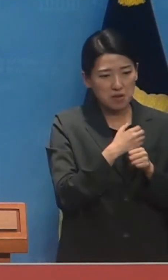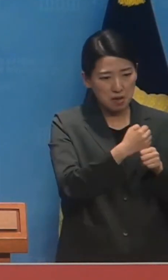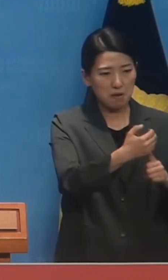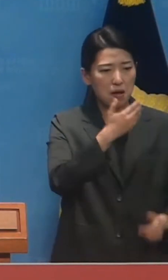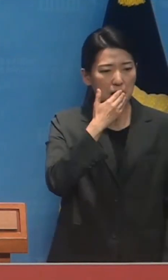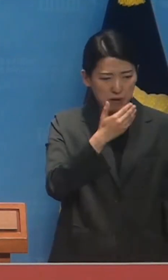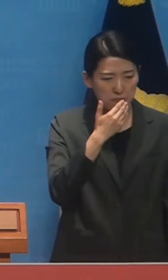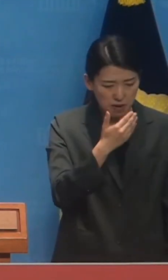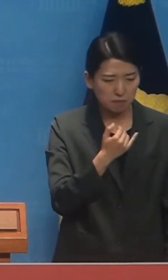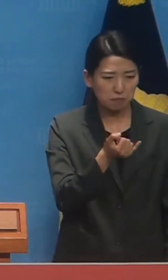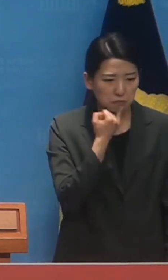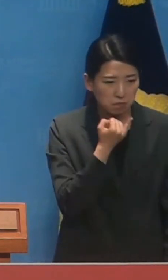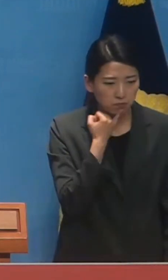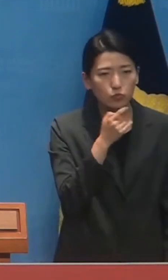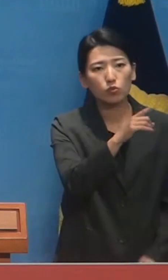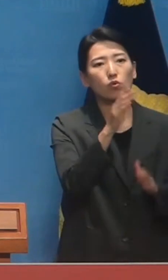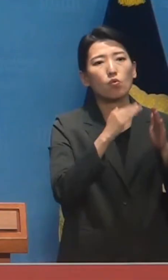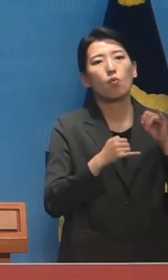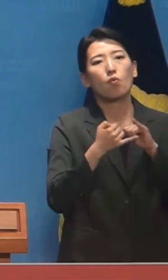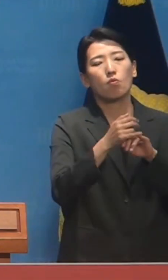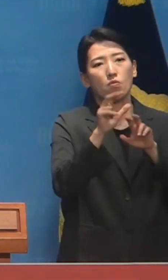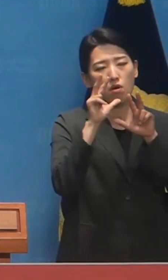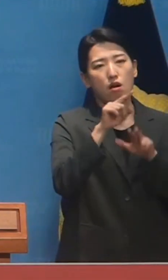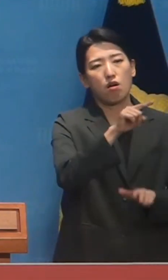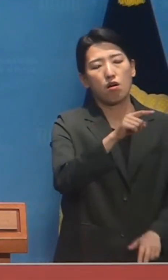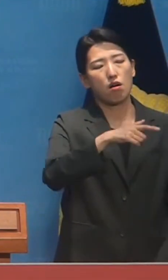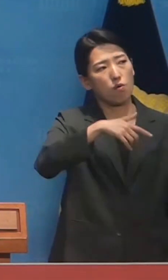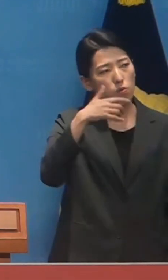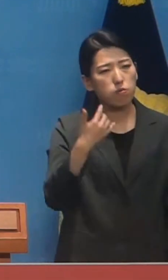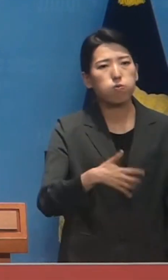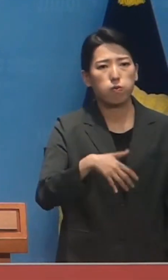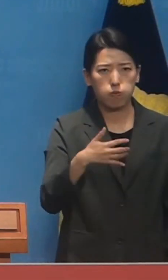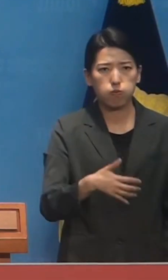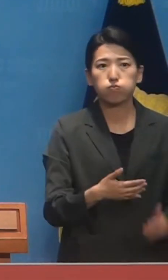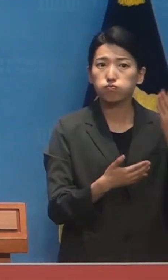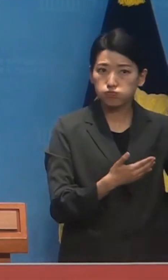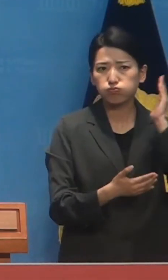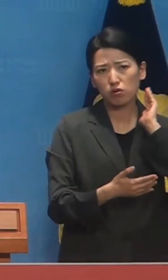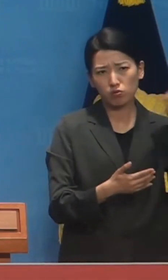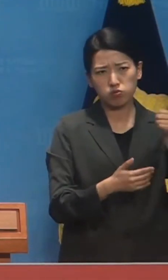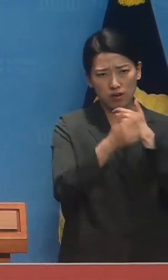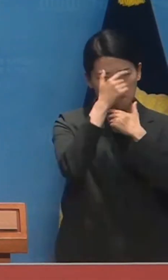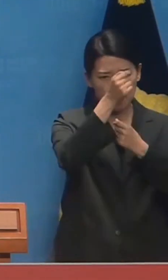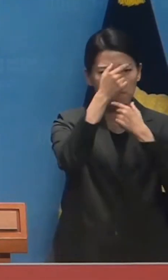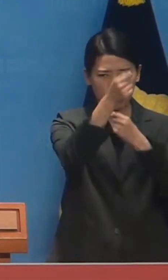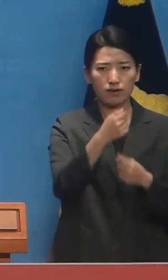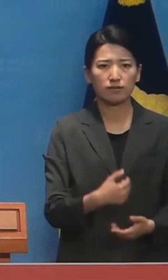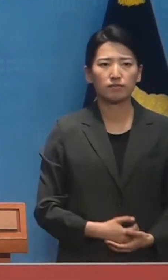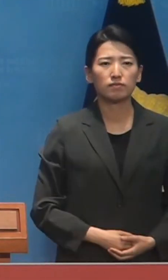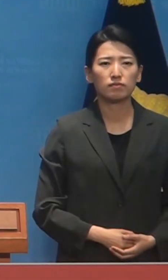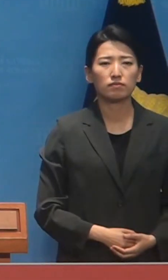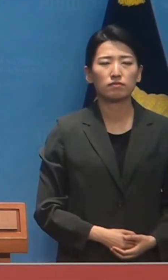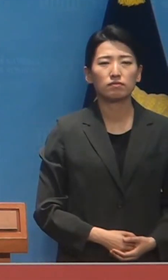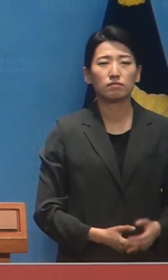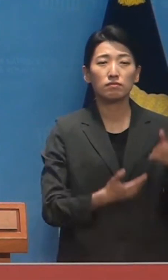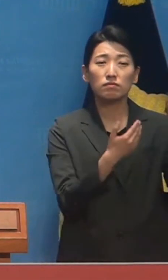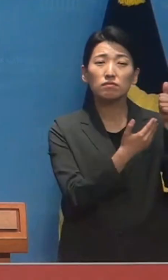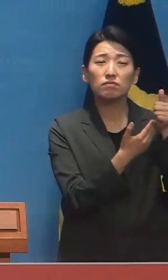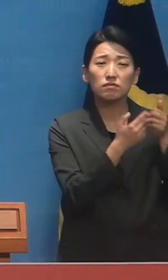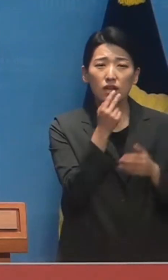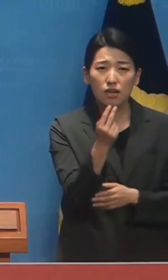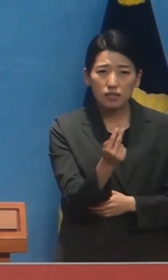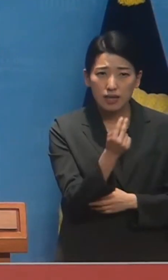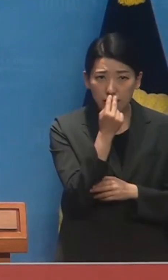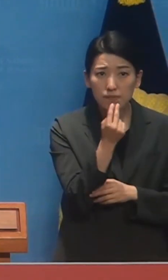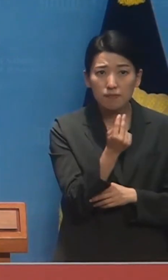공약을 세우는 자가 진짜 대통령이 되어야 하는 것 아니겠습니까? 그는 생명과 가정을